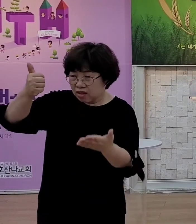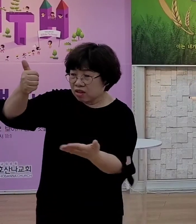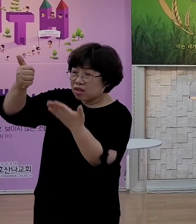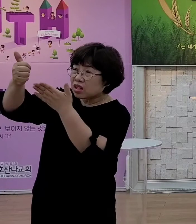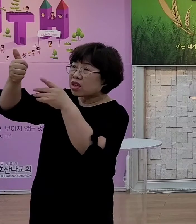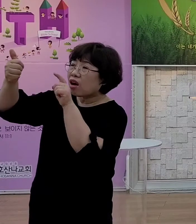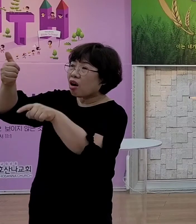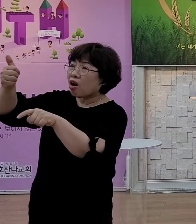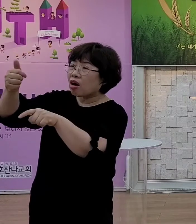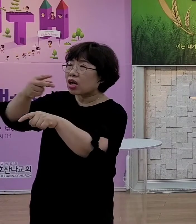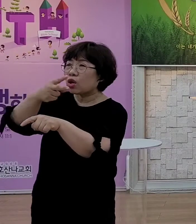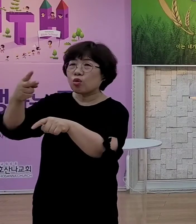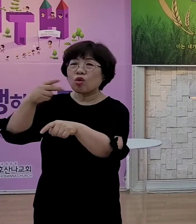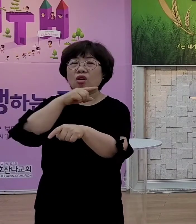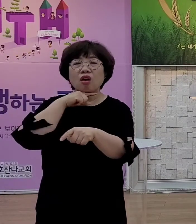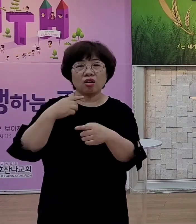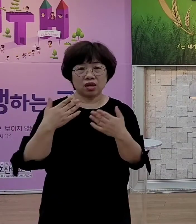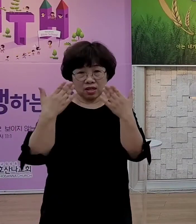이게 헌신.